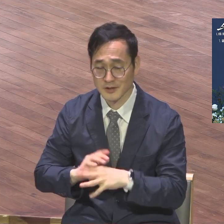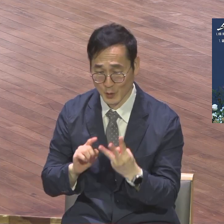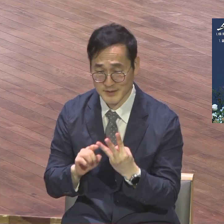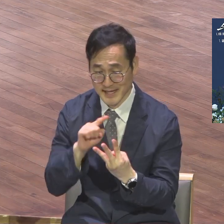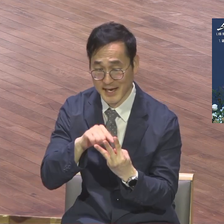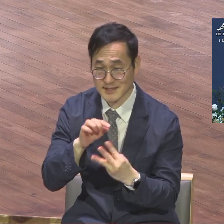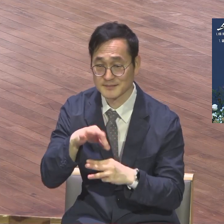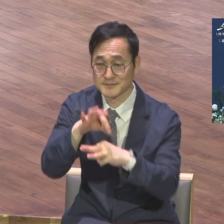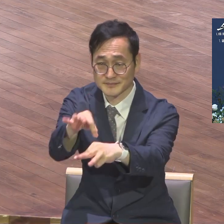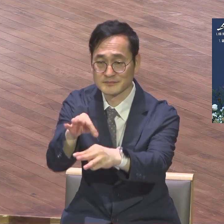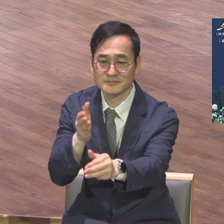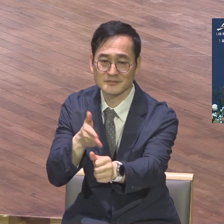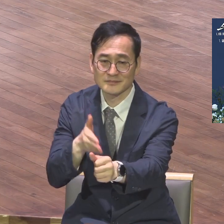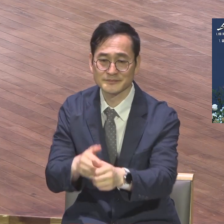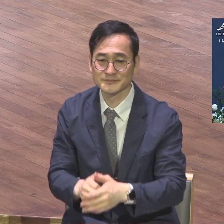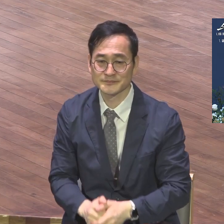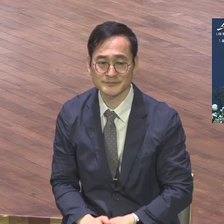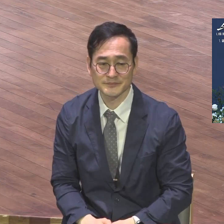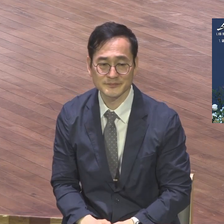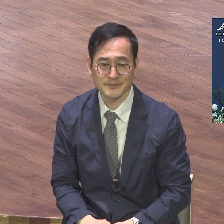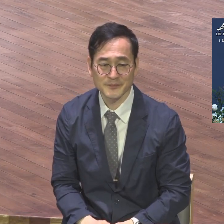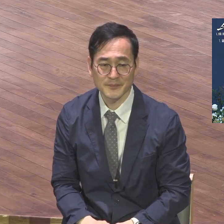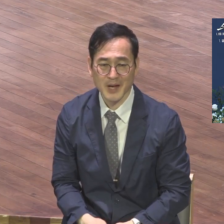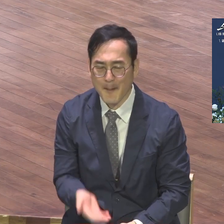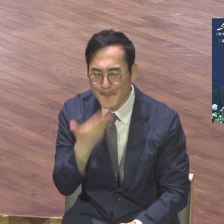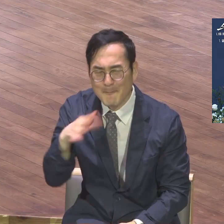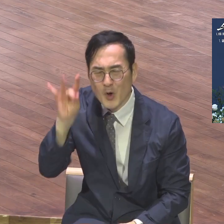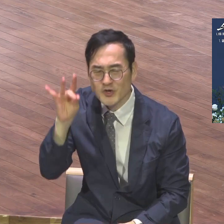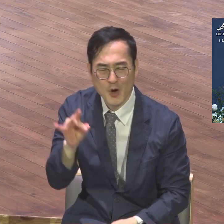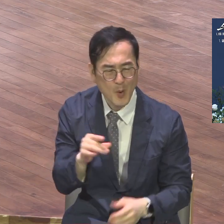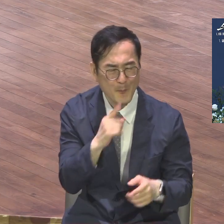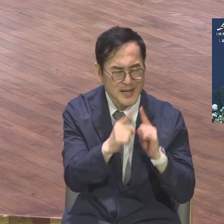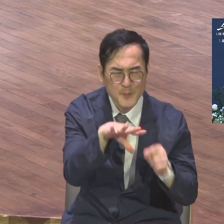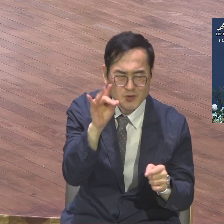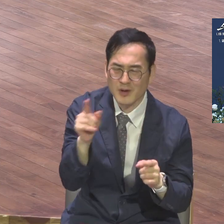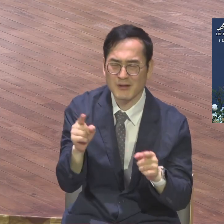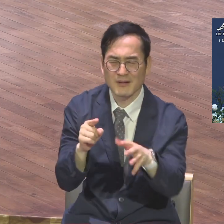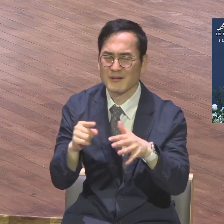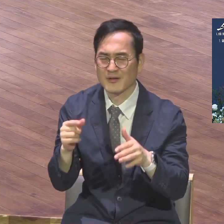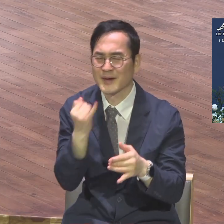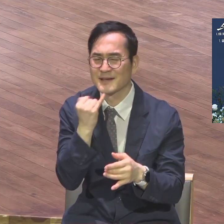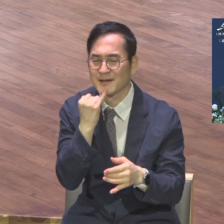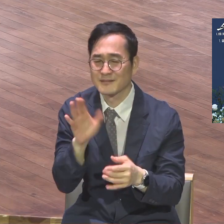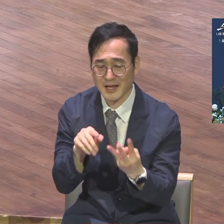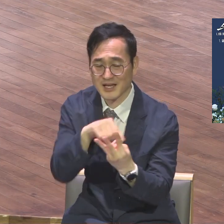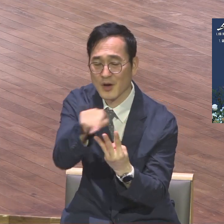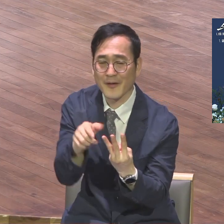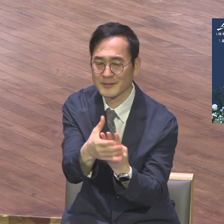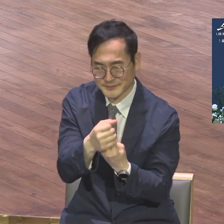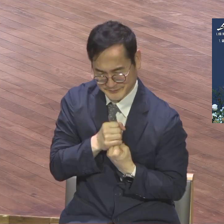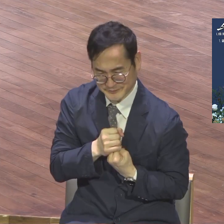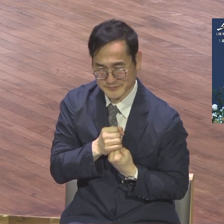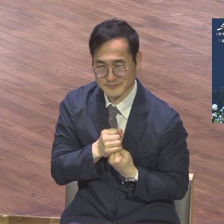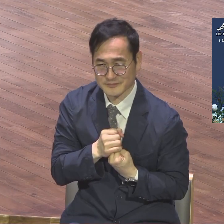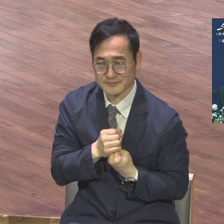바랍니다. 제가 늘 간증하잖아요. 이 세 가지가 될 때 지혜, 가난, 질병,